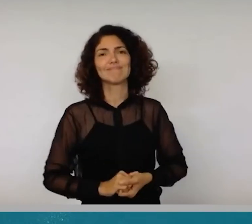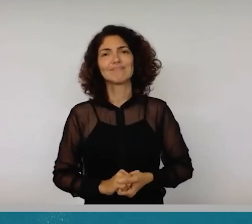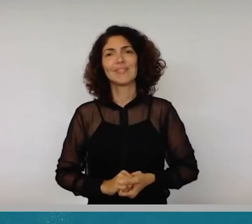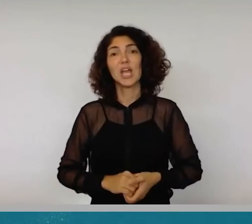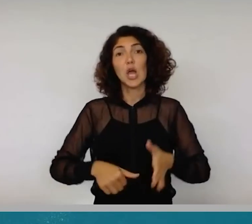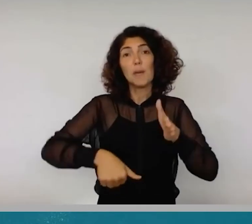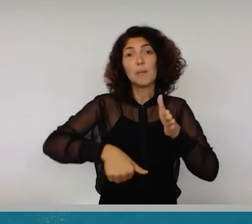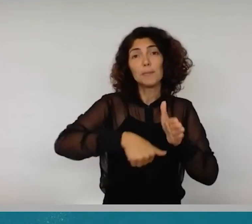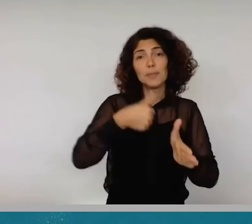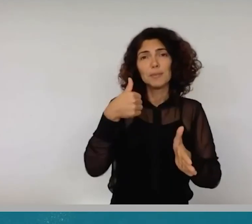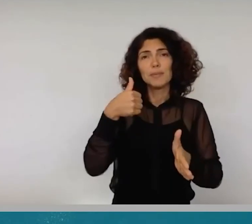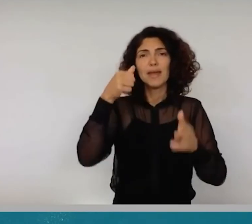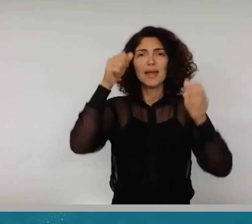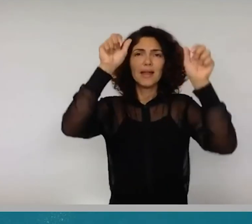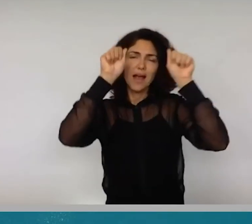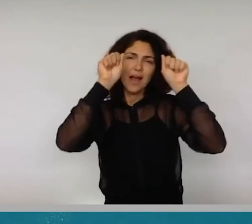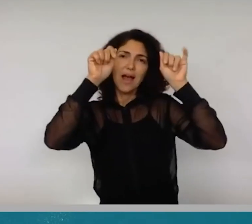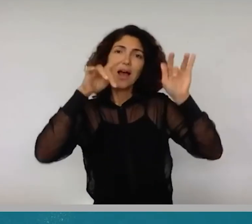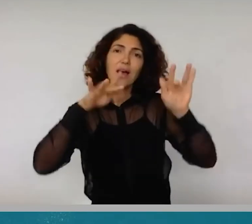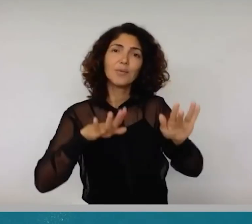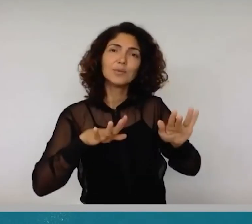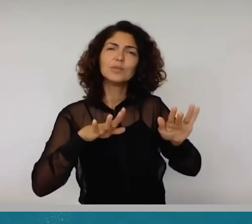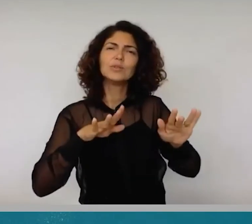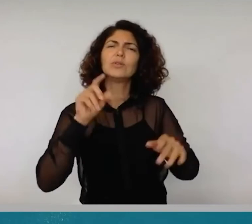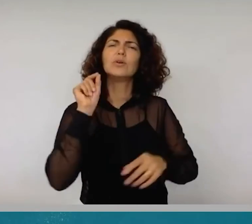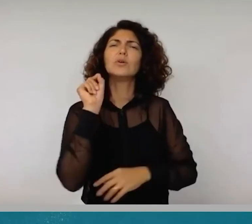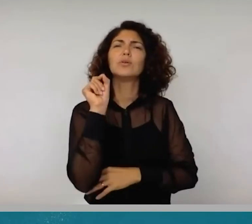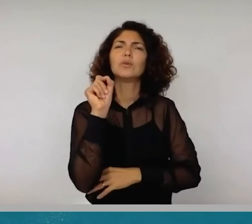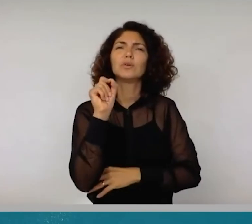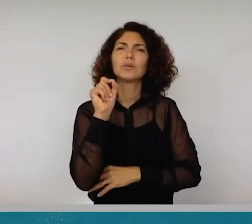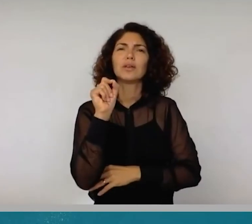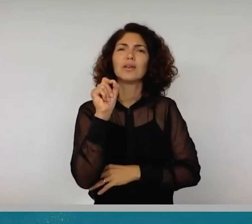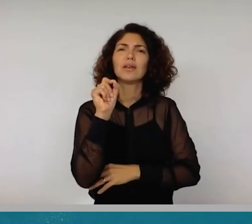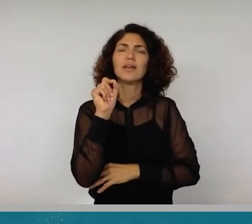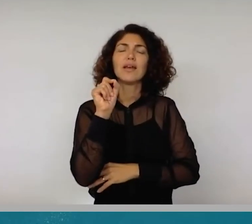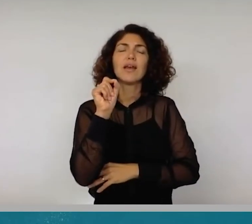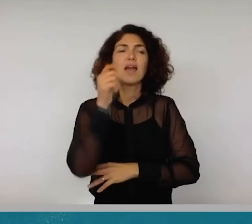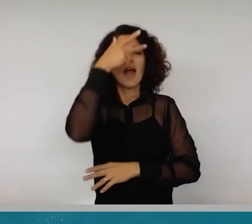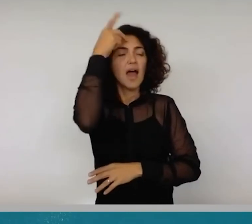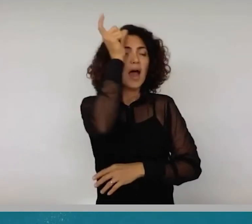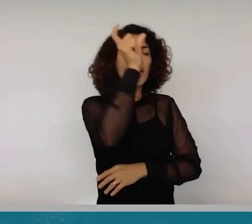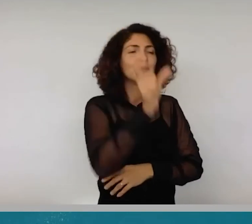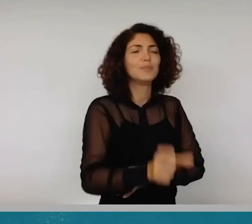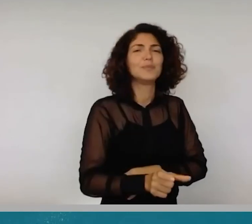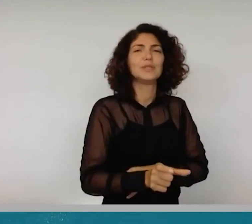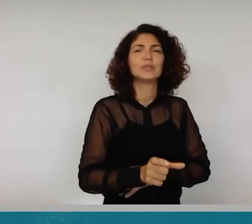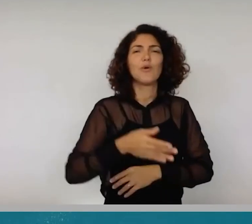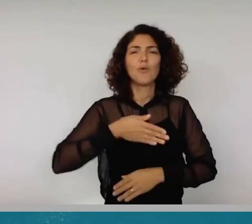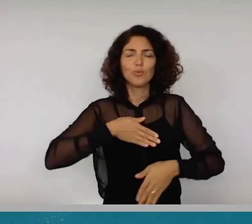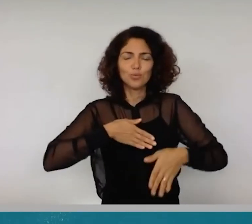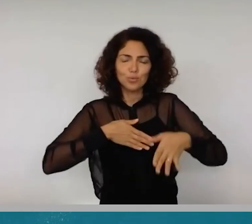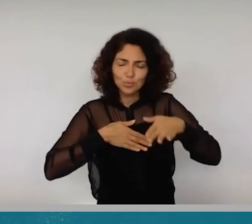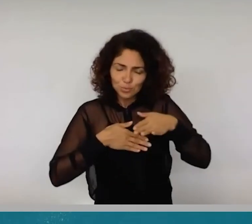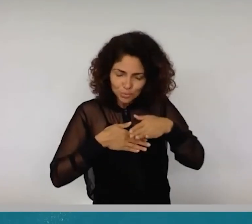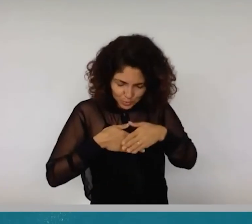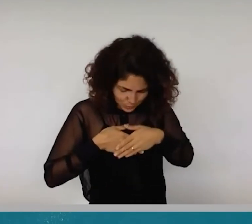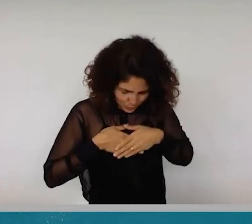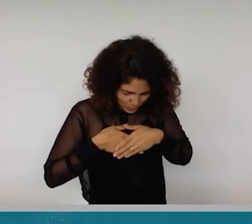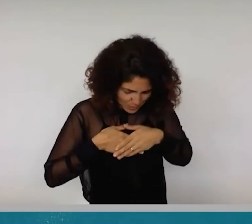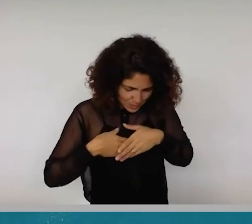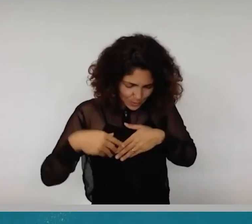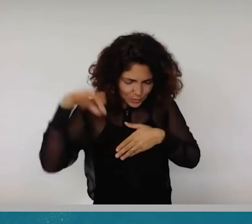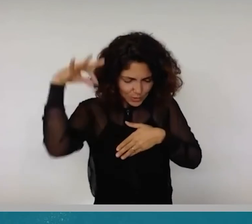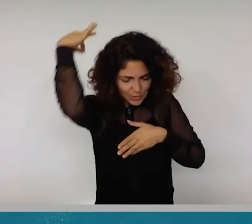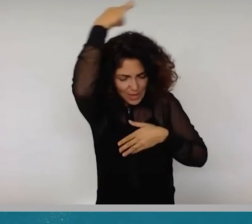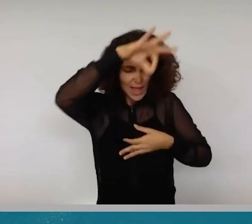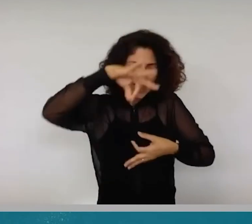Bem-aventurados os humildes de espírito, ou melhor traduzindo, os pobres em espírito. Bem-aventurado, King James atualizado traduz pobres em